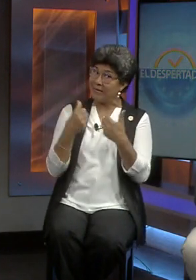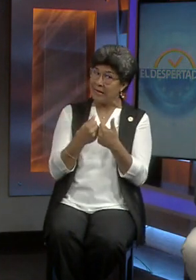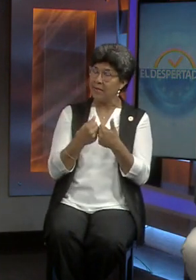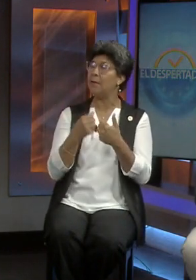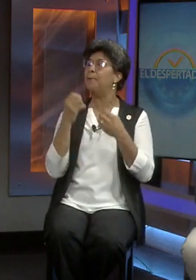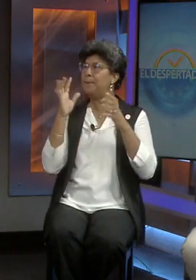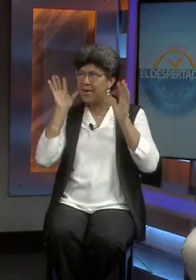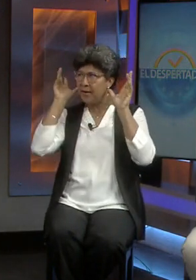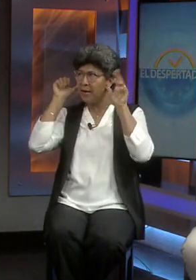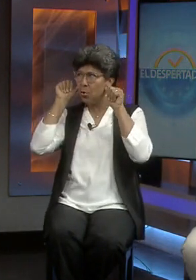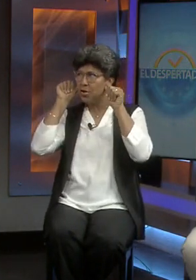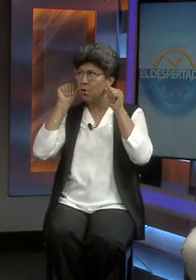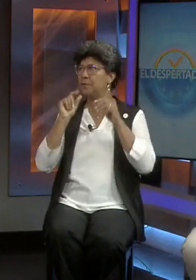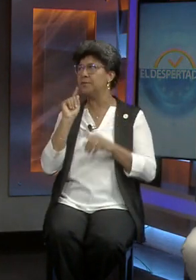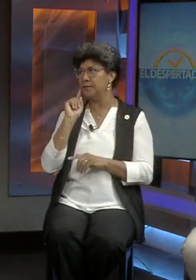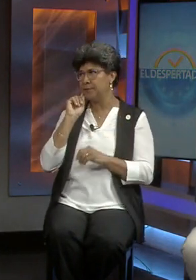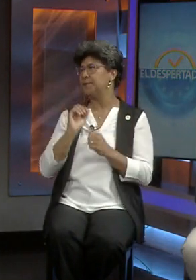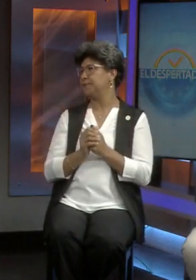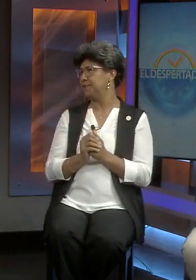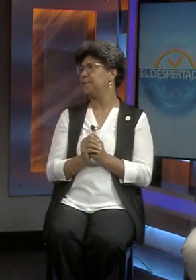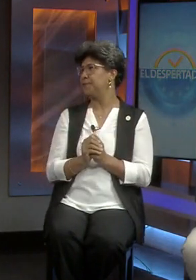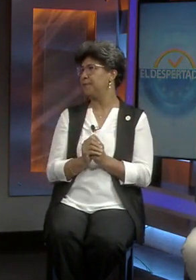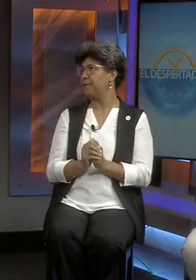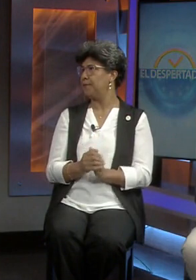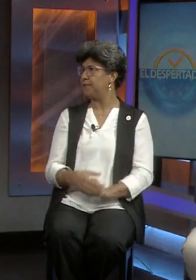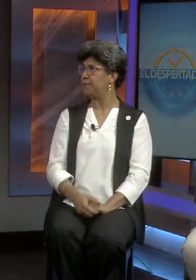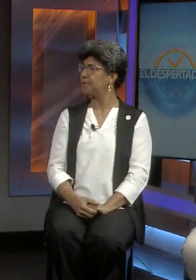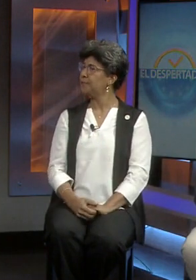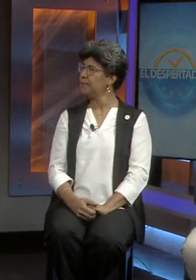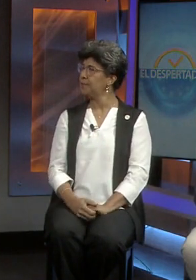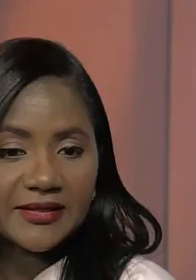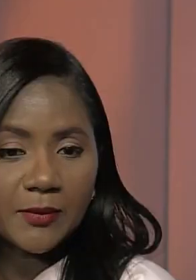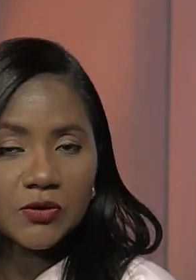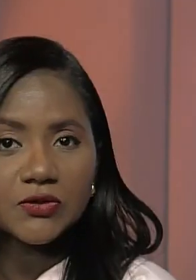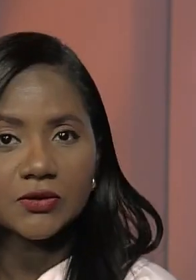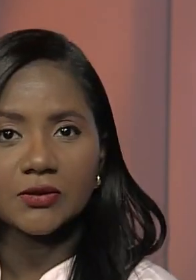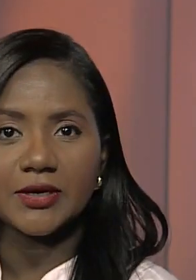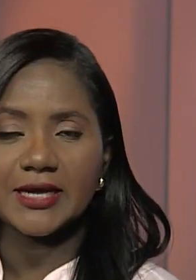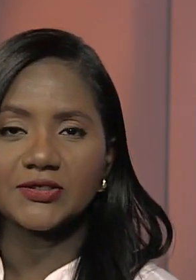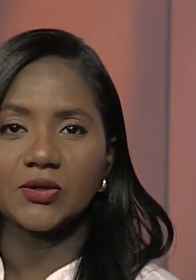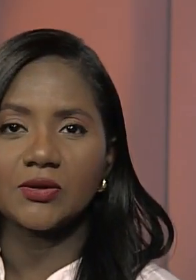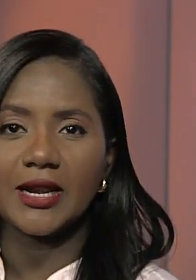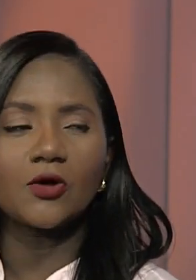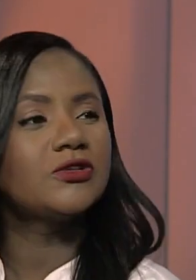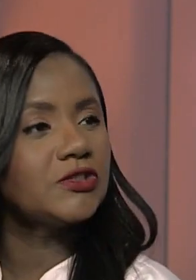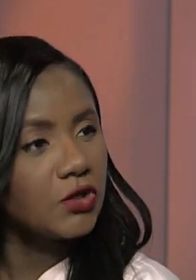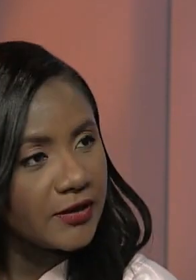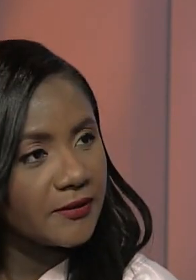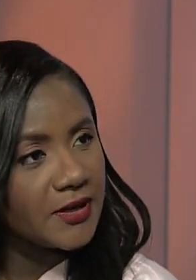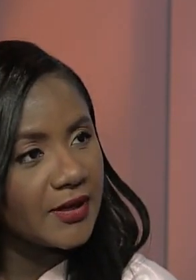accidente, pierden la audición. ¿Y en qué etapa estamos nosotros con relación a las condiciones de vida,